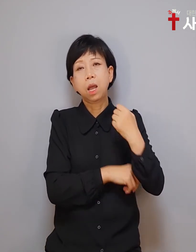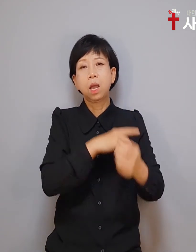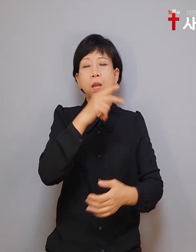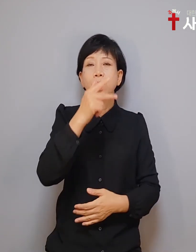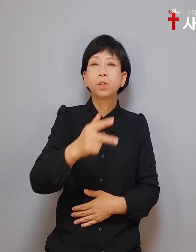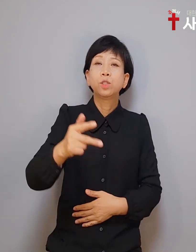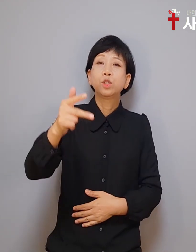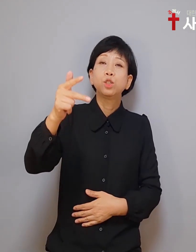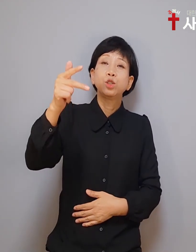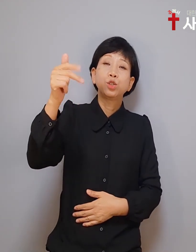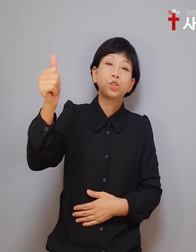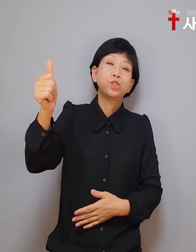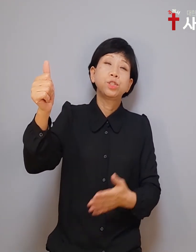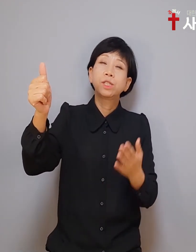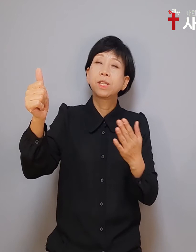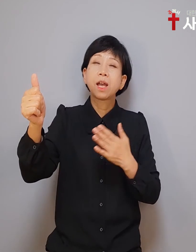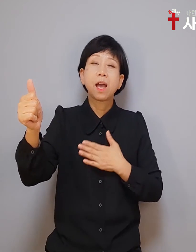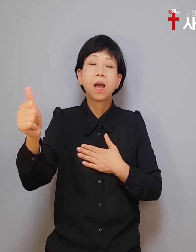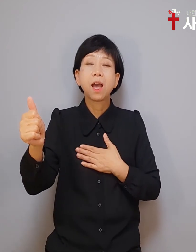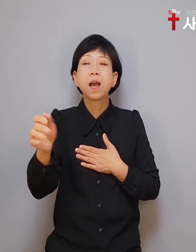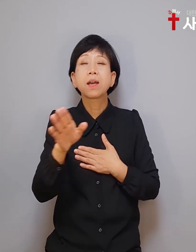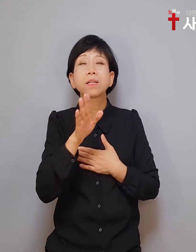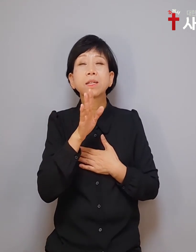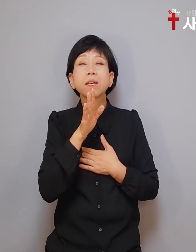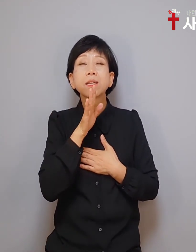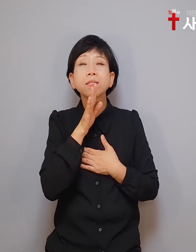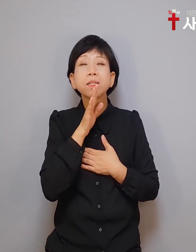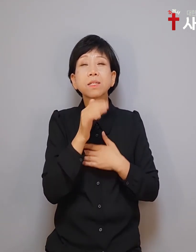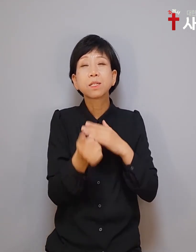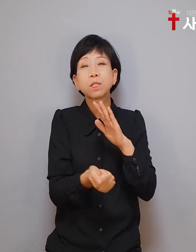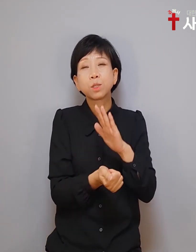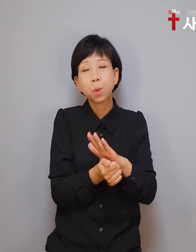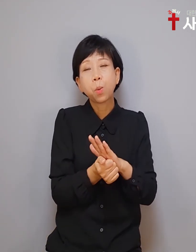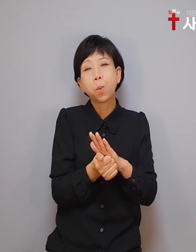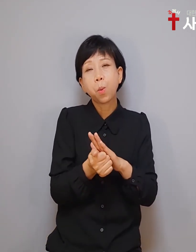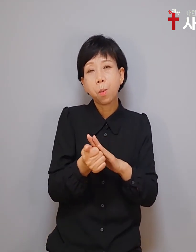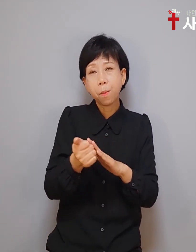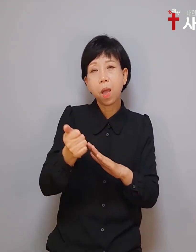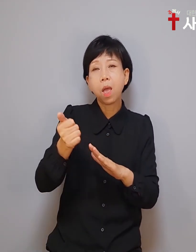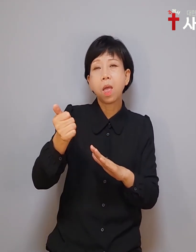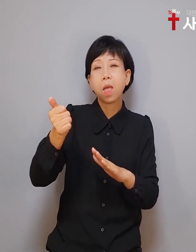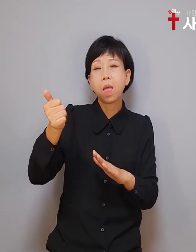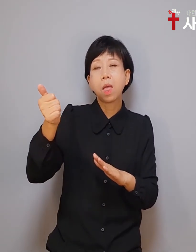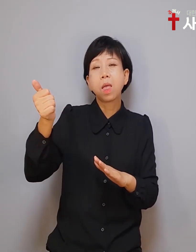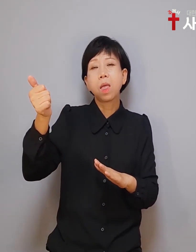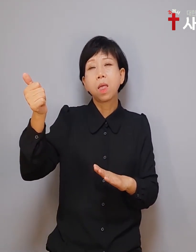능력, 주는 나의 큰 소망.